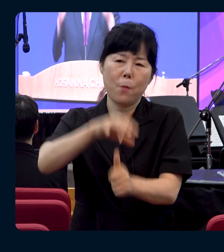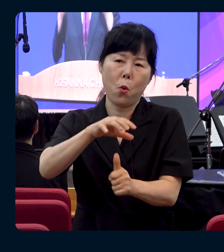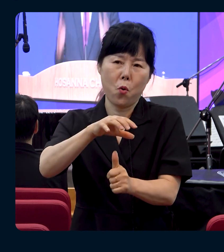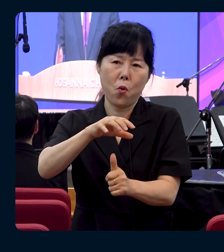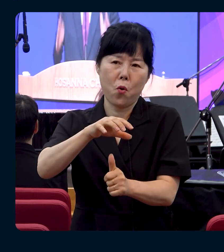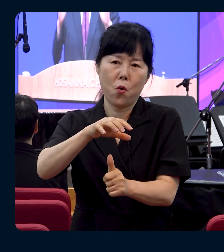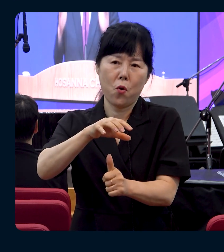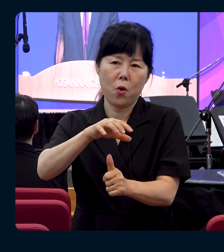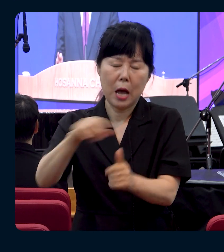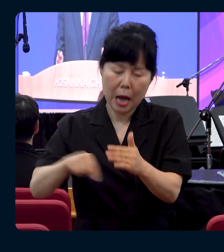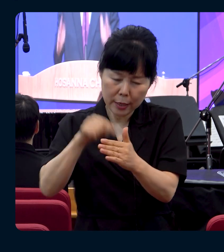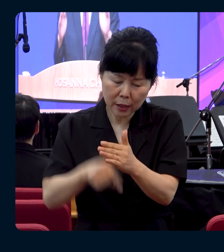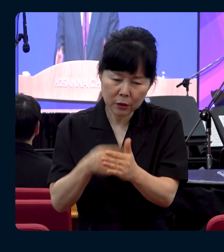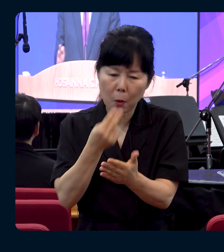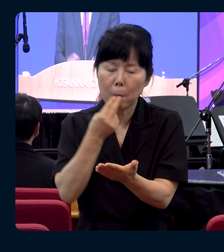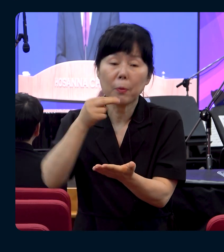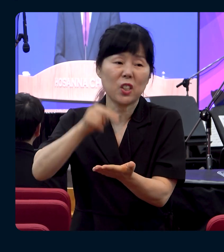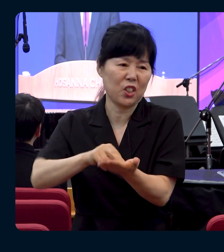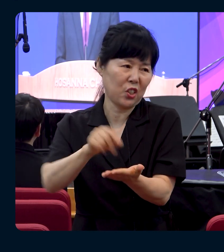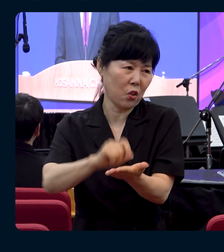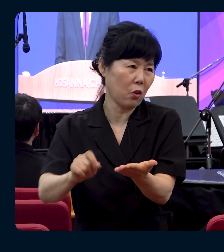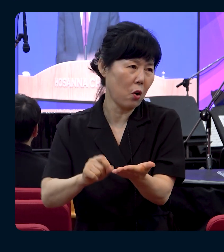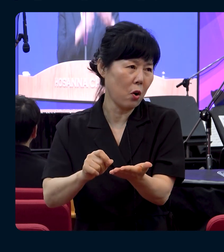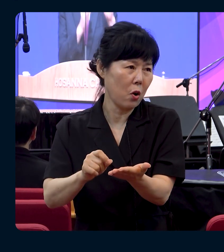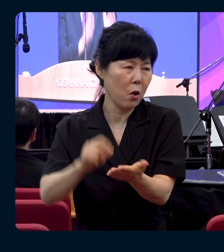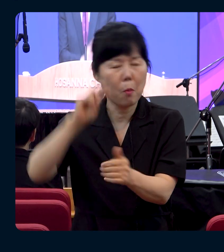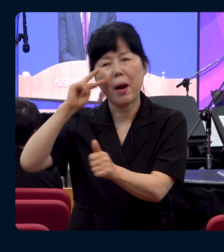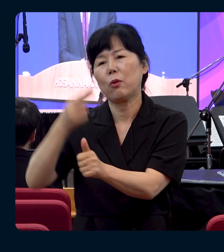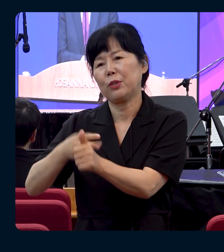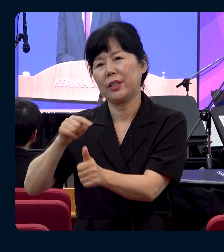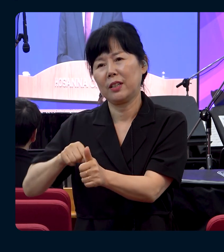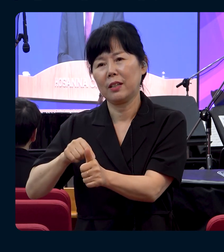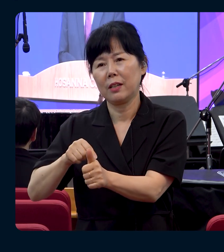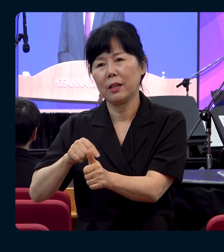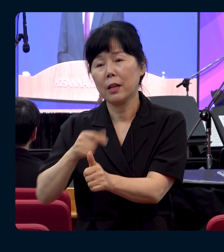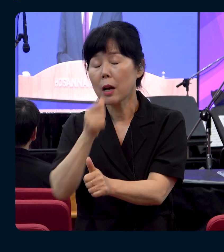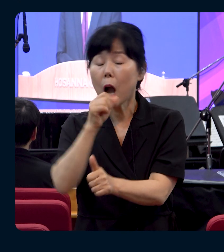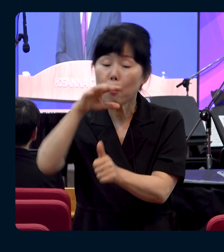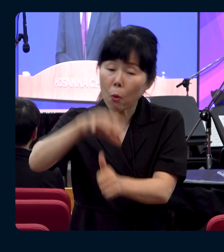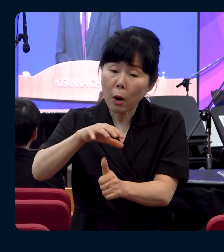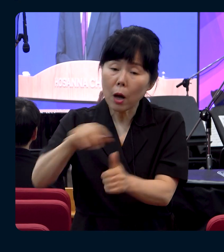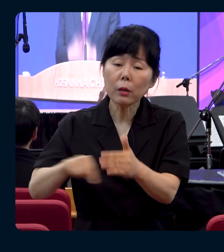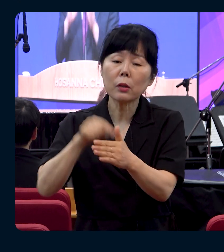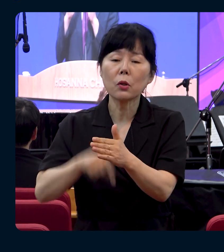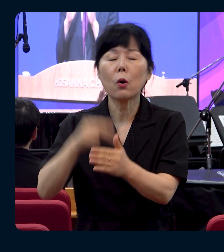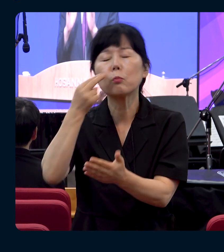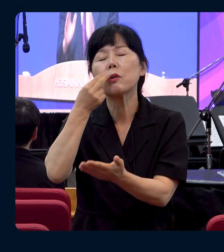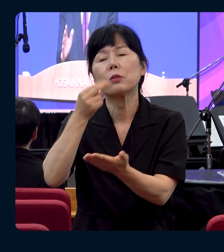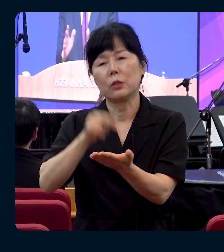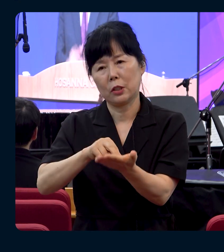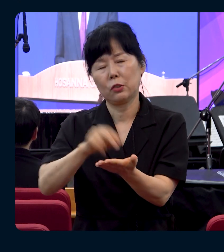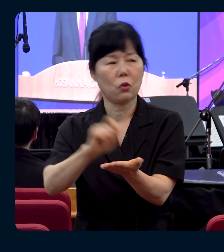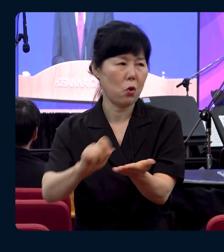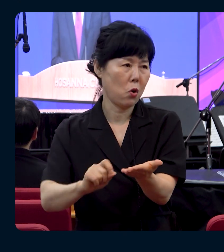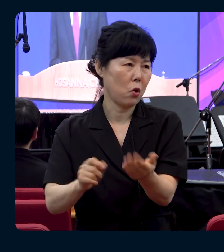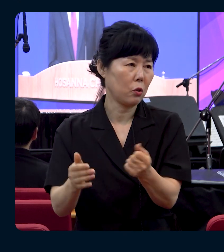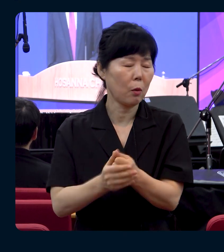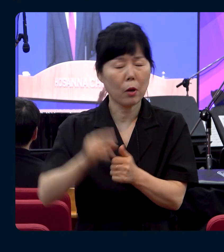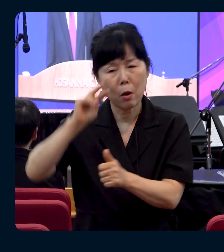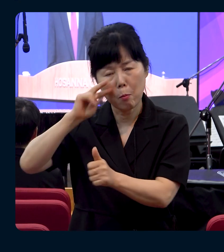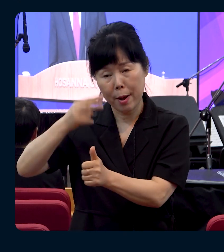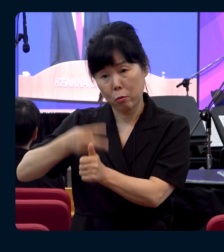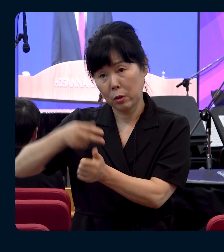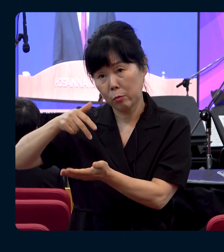미결수로 갇혀 있는 상태에서 쓴 바로 그런 서신이 골로새서입니다. 그렇기 때문에 이 골로새서는요,